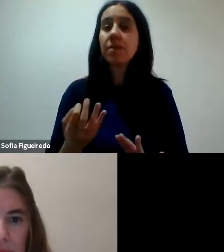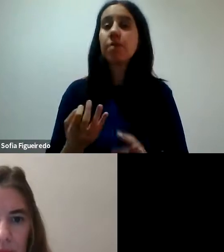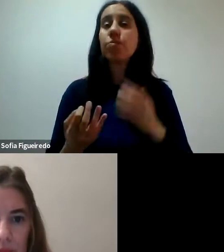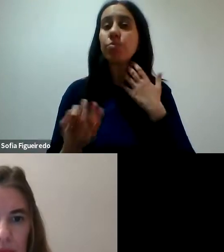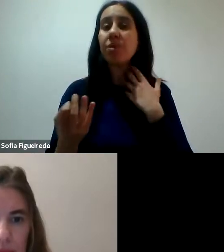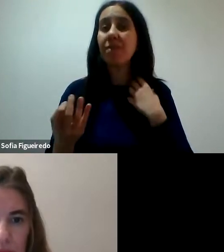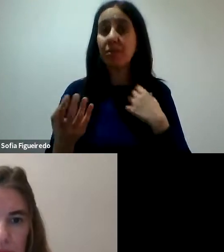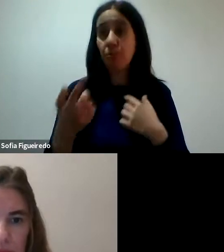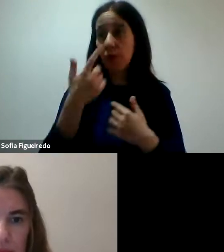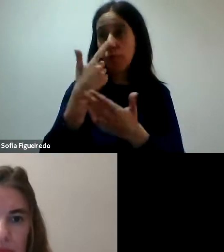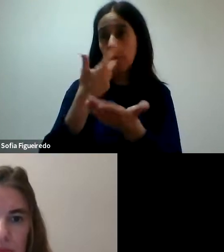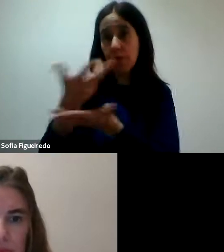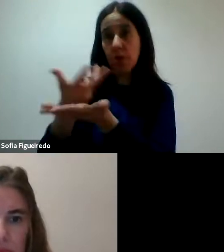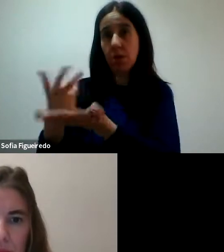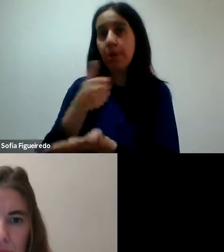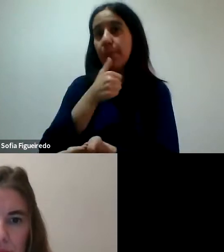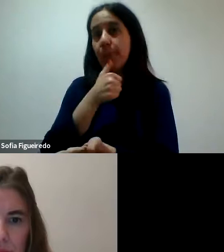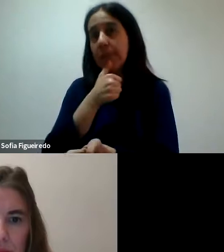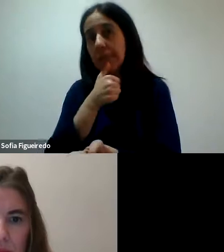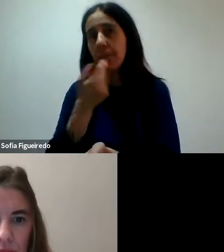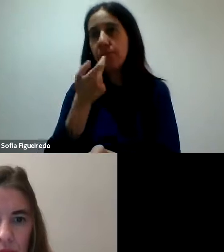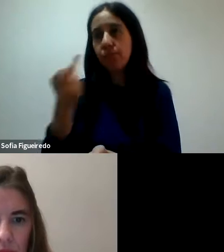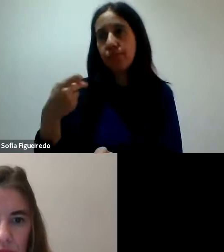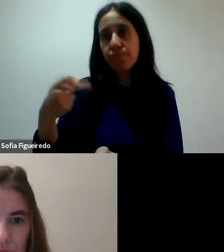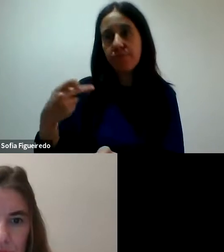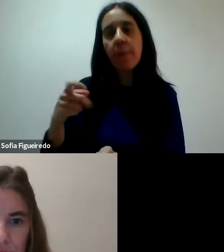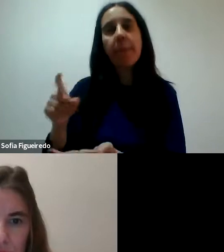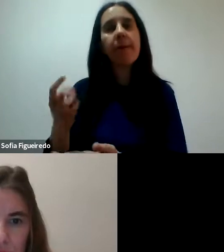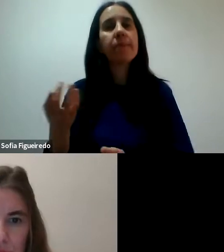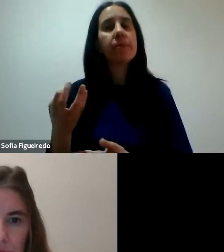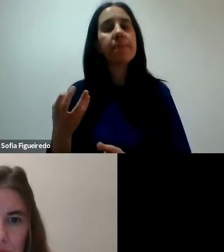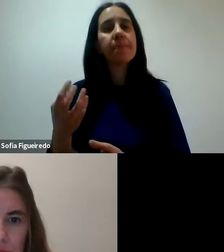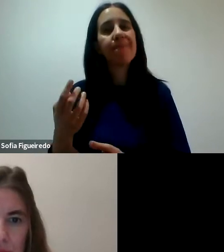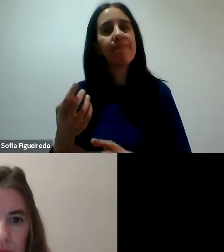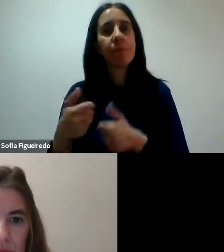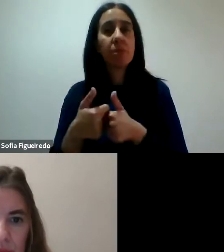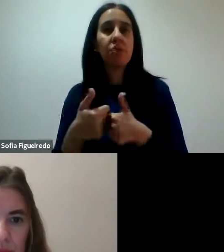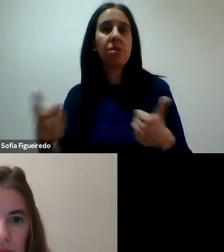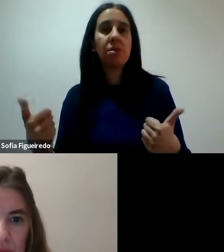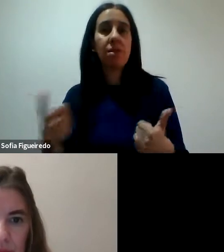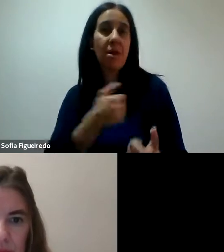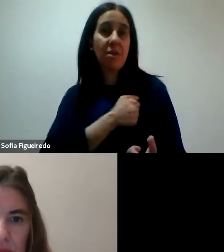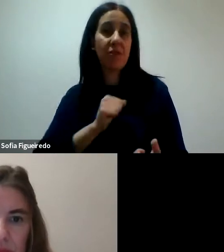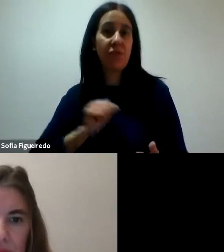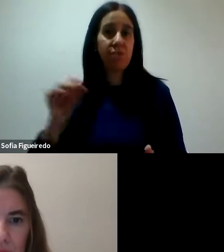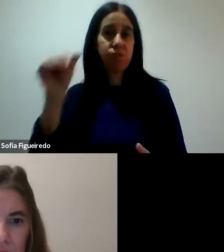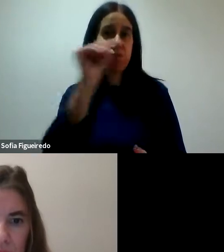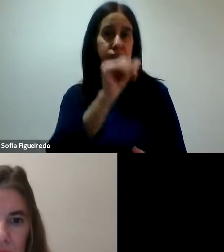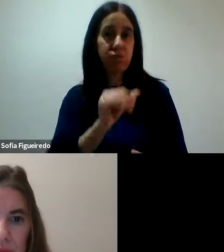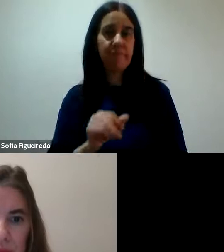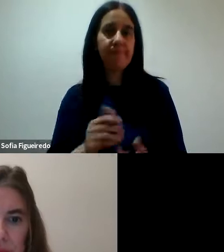pela interação com as outras pessoas e o feedback que recolhia, mas aqui, de facto, nós estamos à distância, estamos nas nossas casas e, portanto, temos